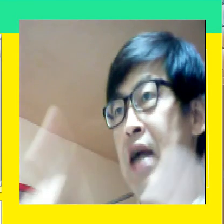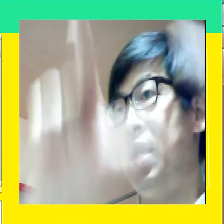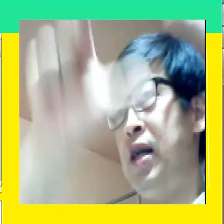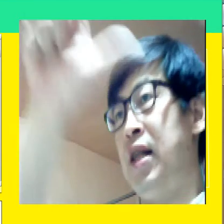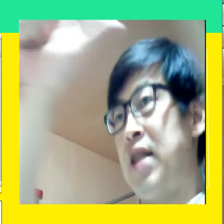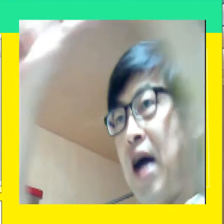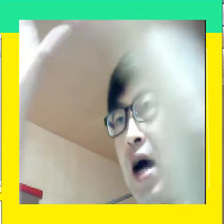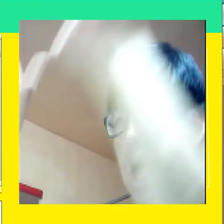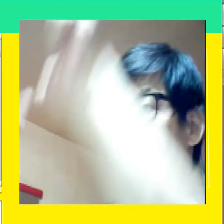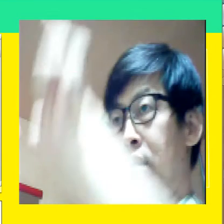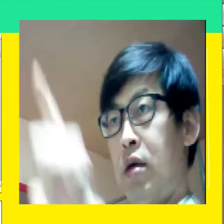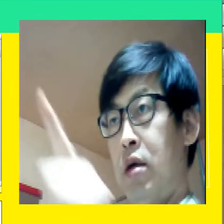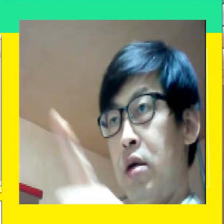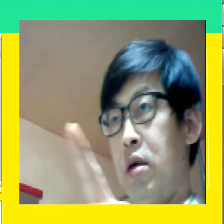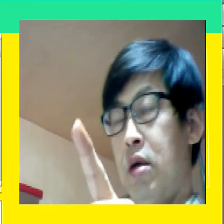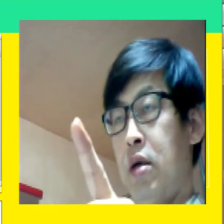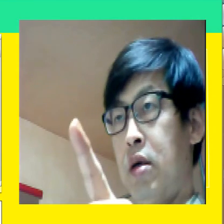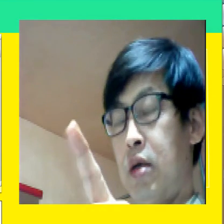살다.